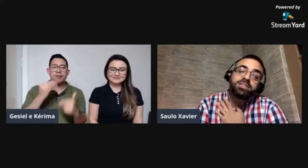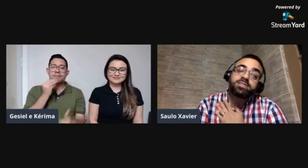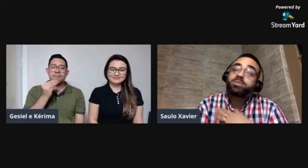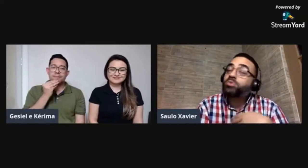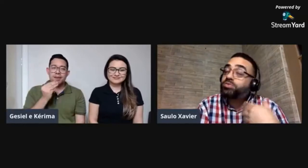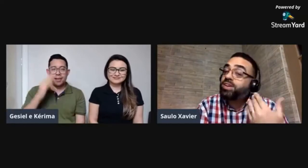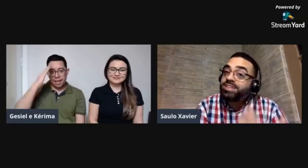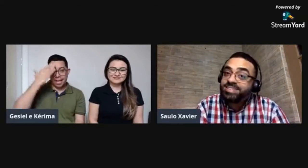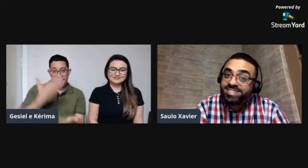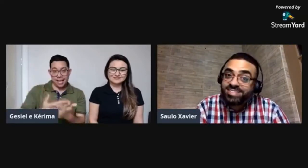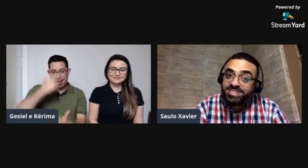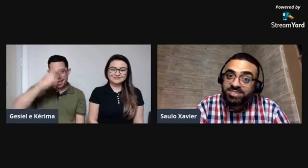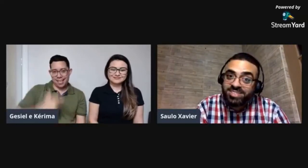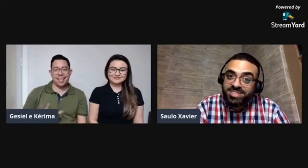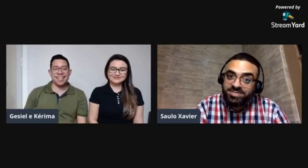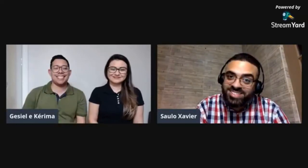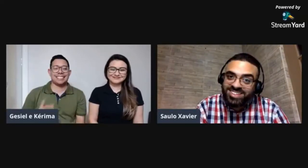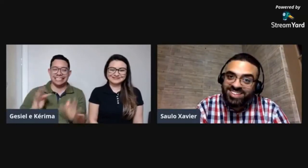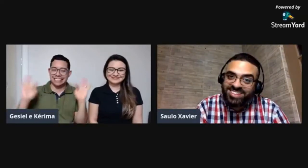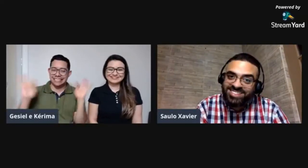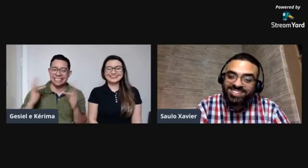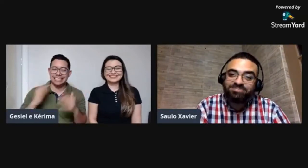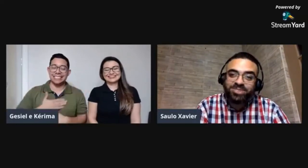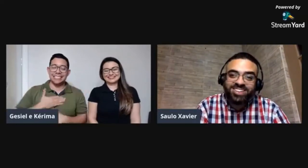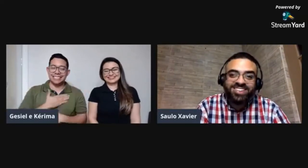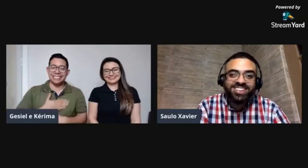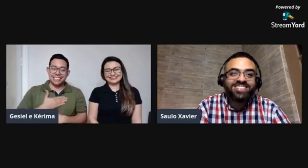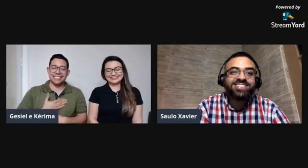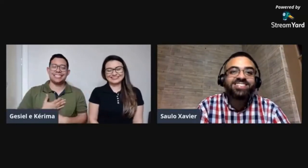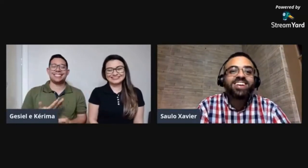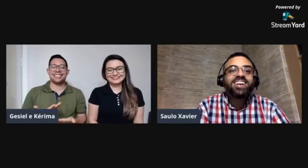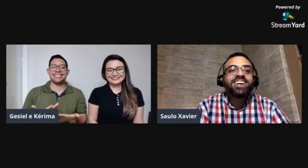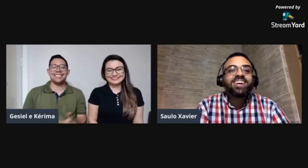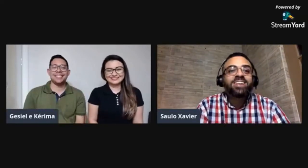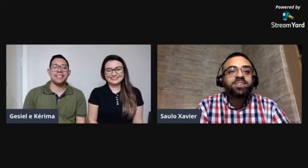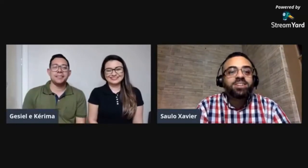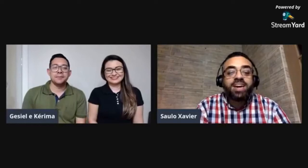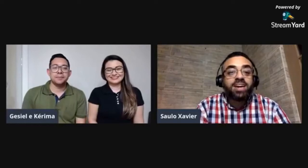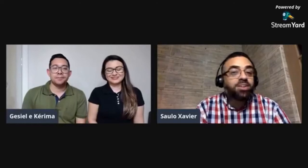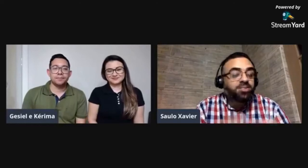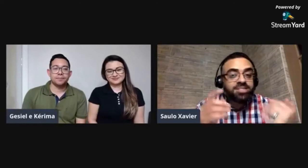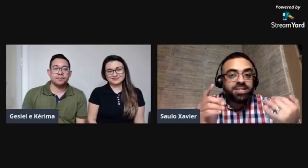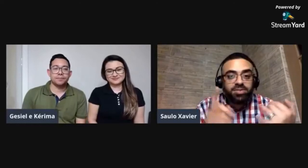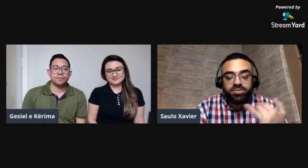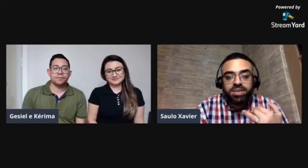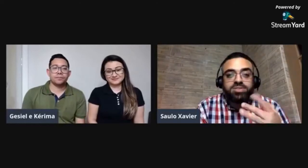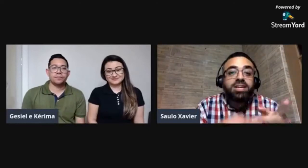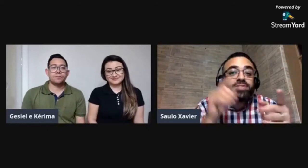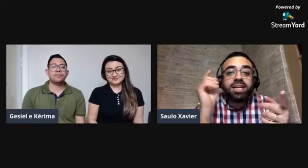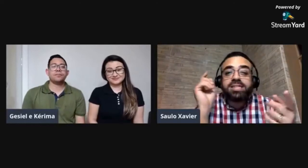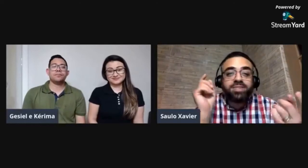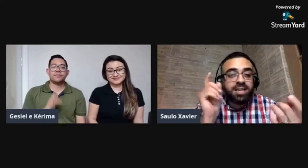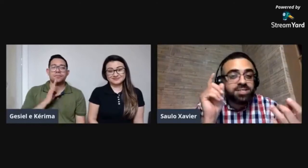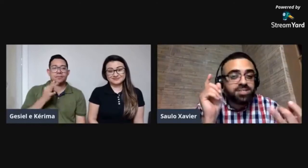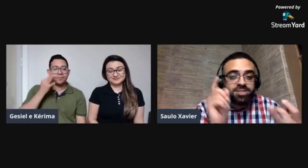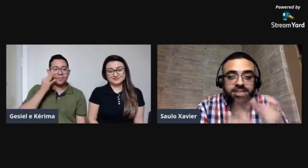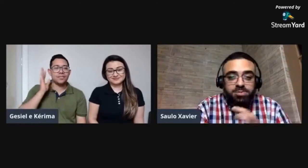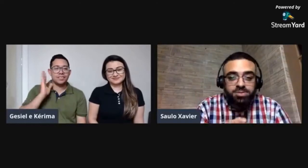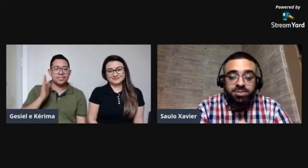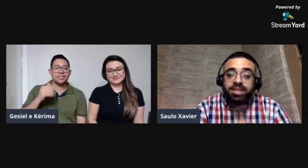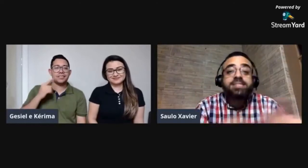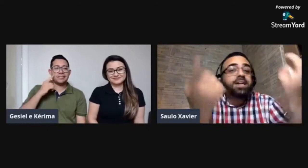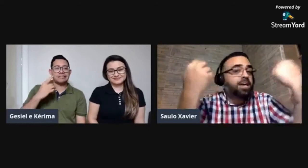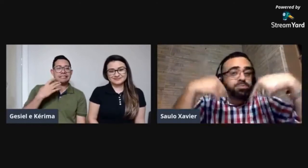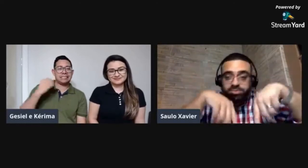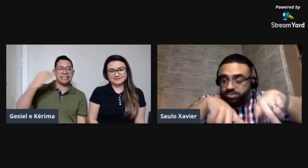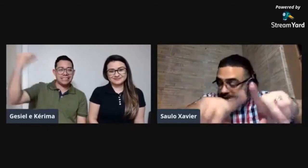obrigado pela confiança. Estou muito feliz de conhecer vocês um pouquinho. Não quero agora conhecer ao vivo. Já vi lá as viagens de vocês